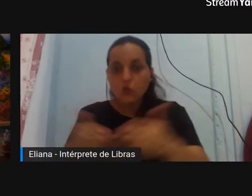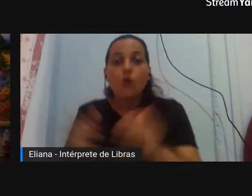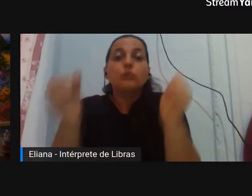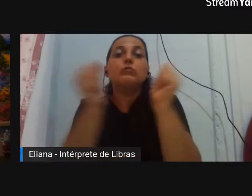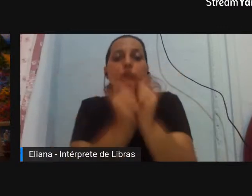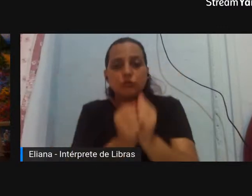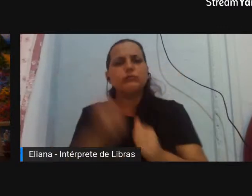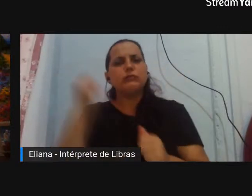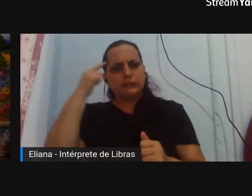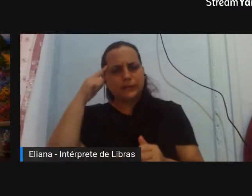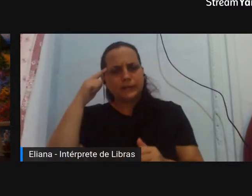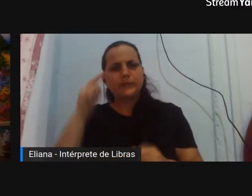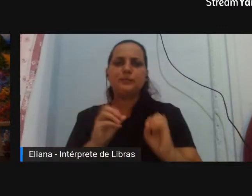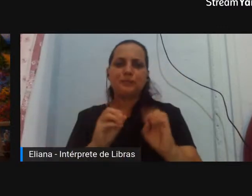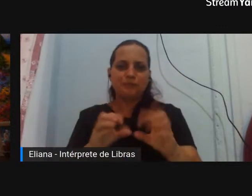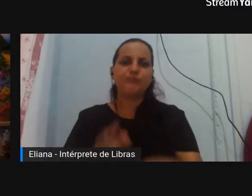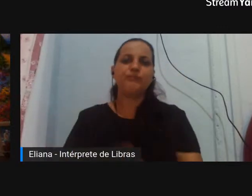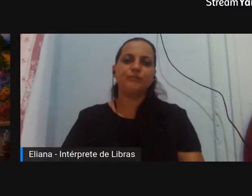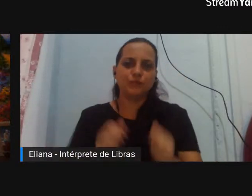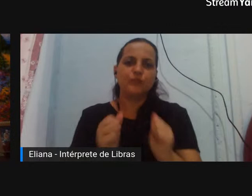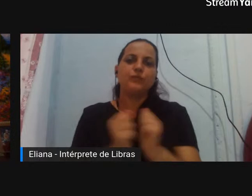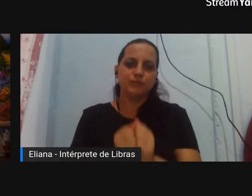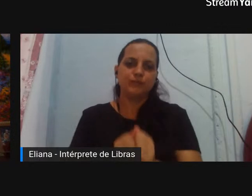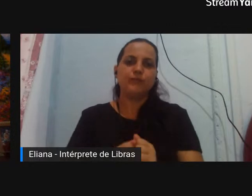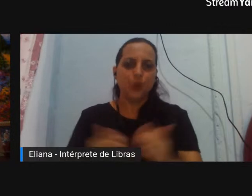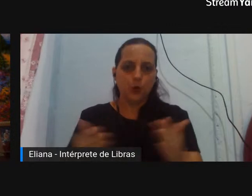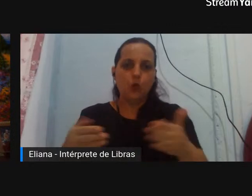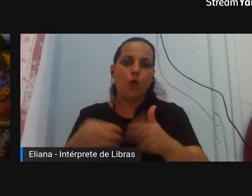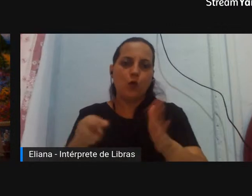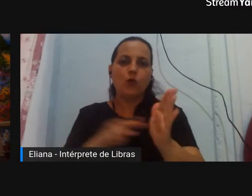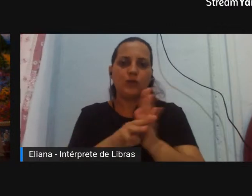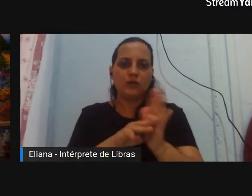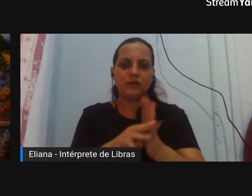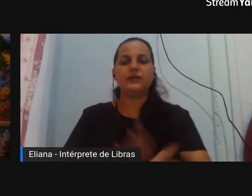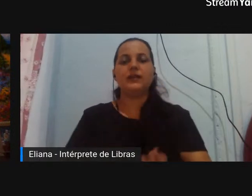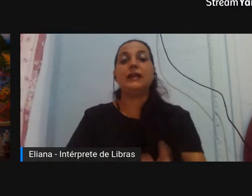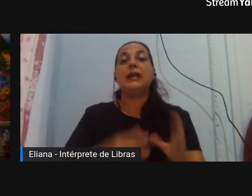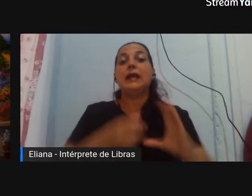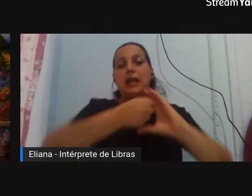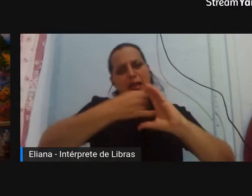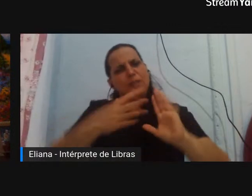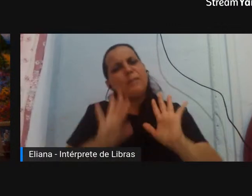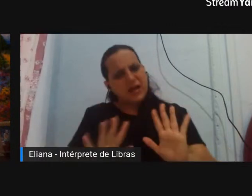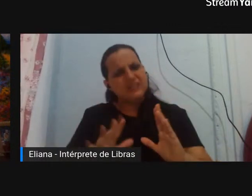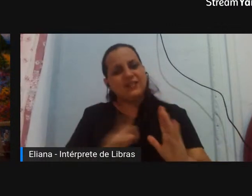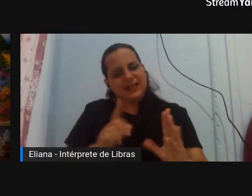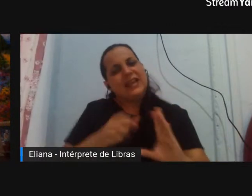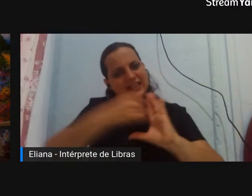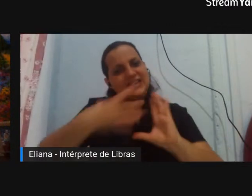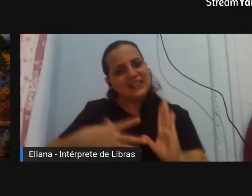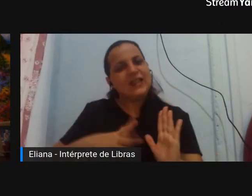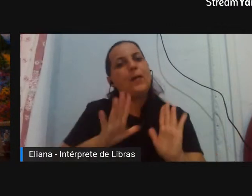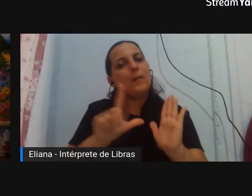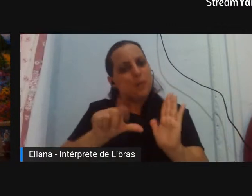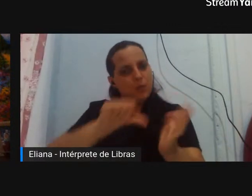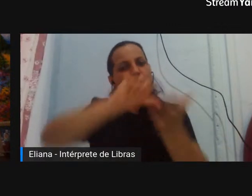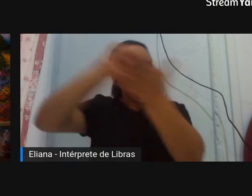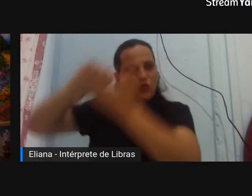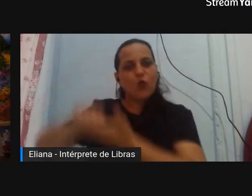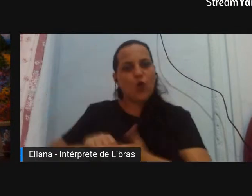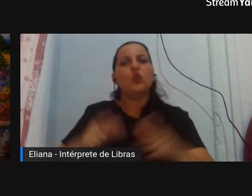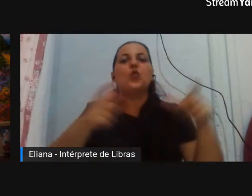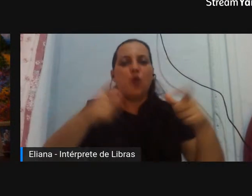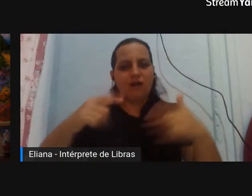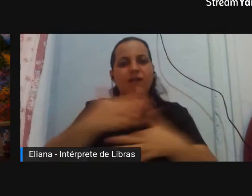ressalvadas, evidentemente, as características regionais e locais, mas eles têm uma